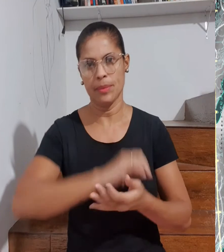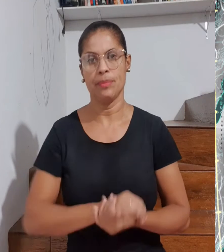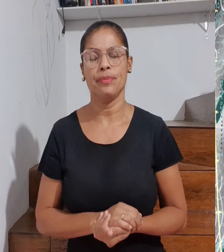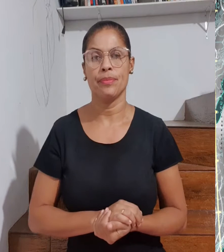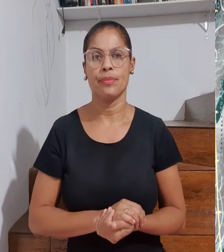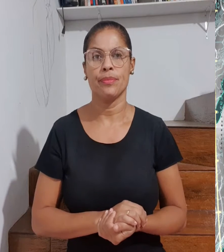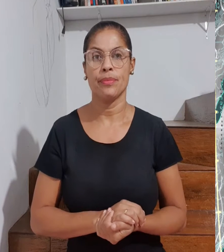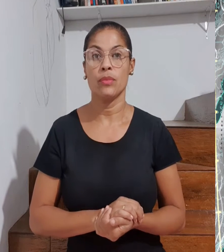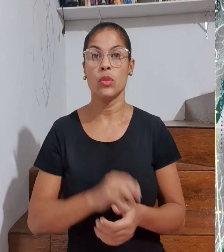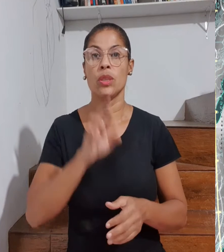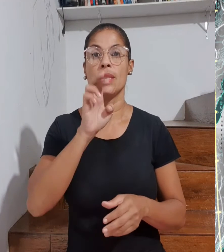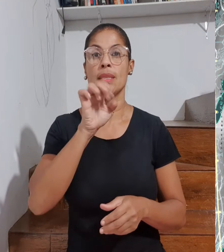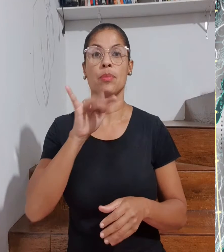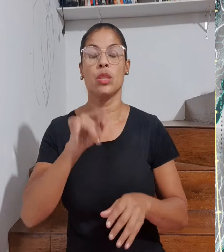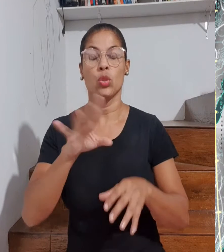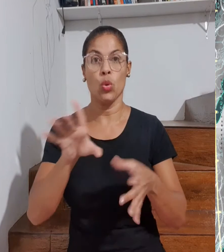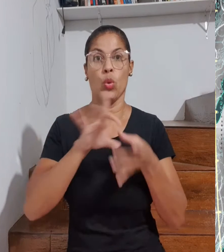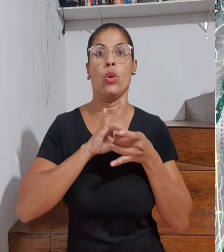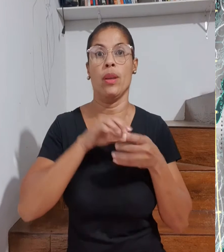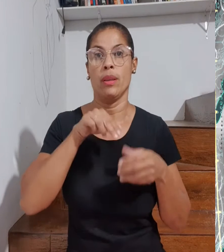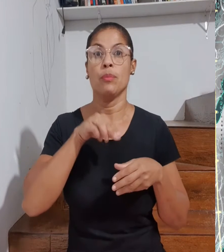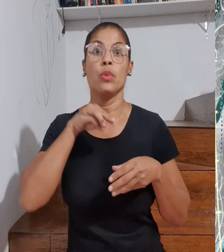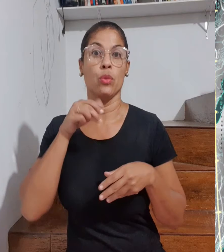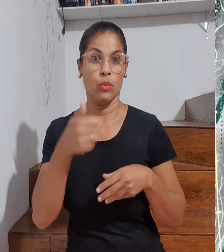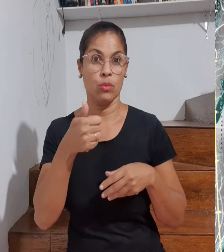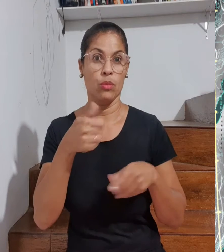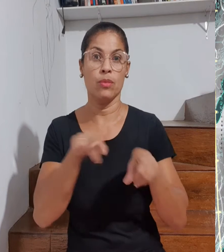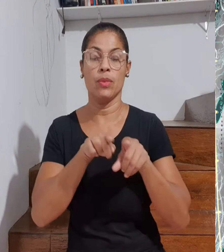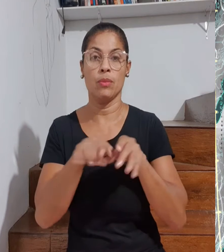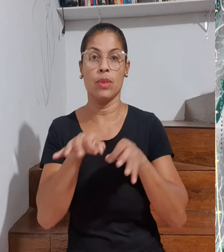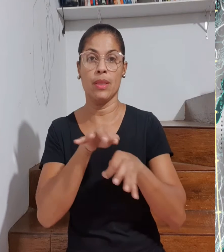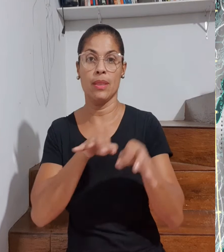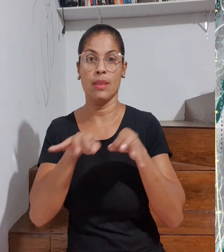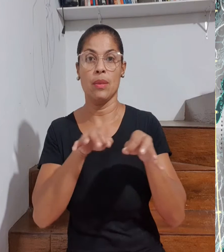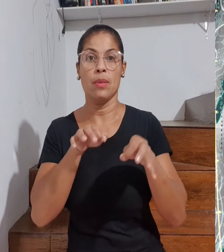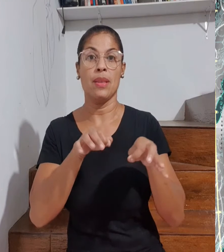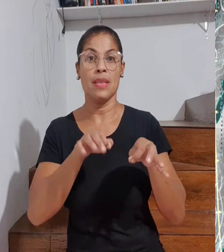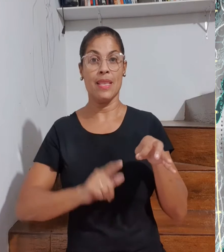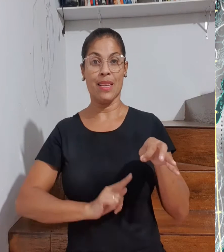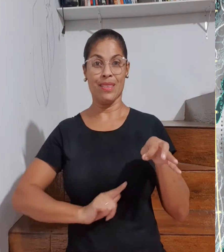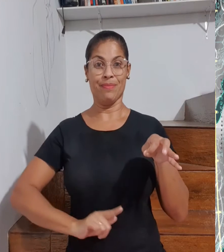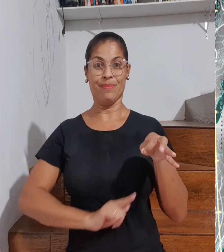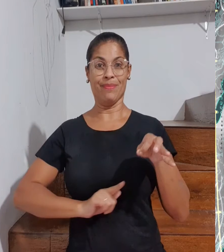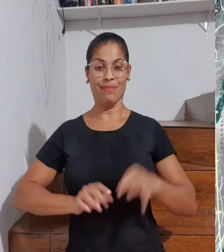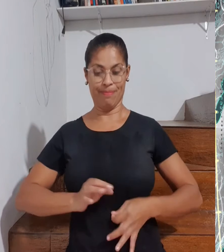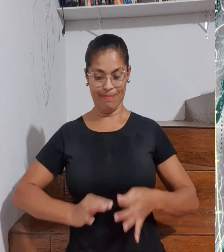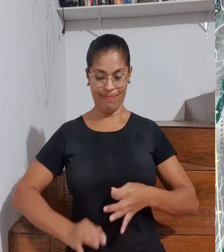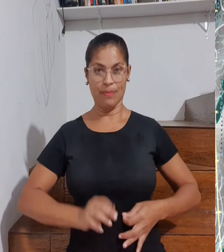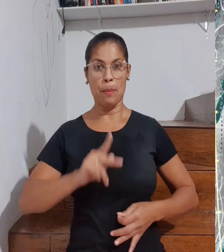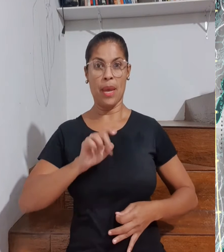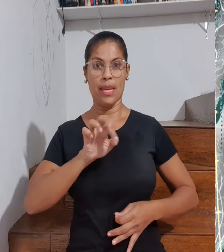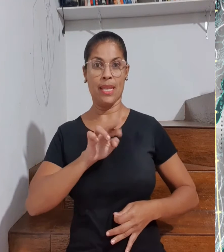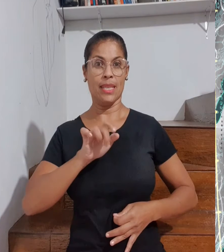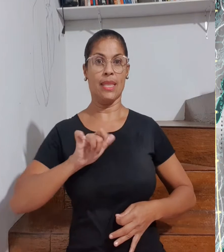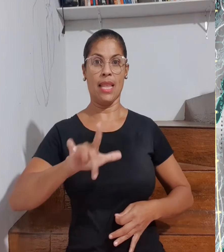isso. Os receptores do tipo M1 também estão presentes nas células parietais gástricas